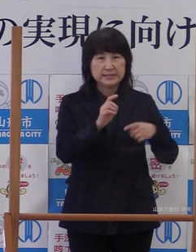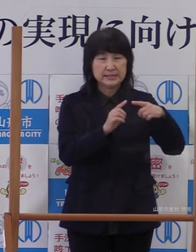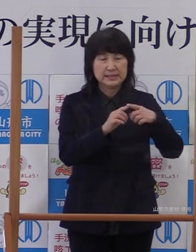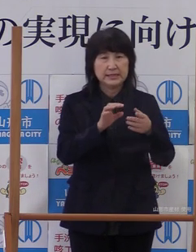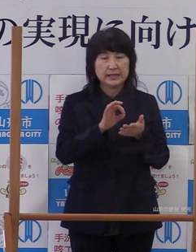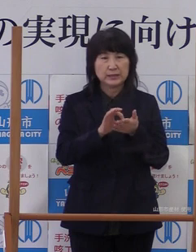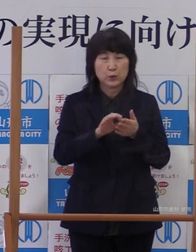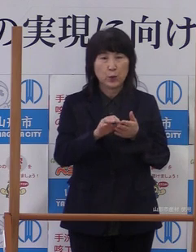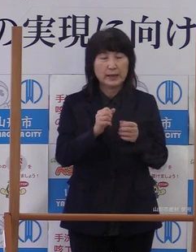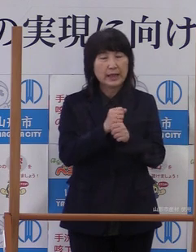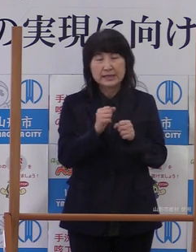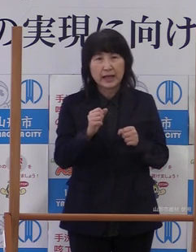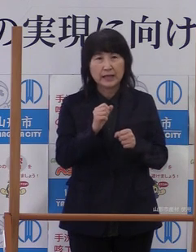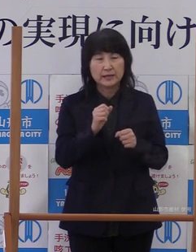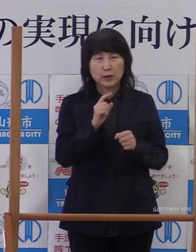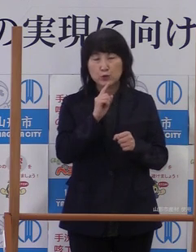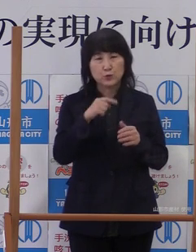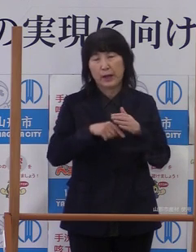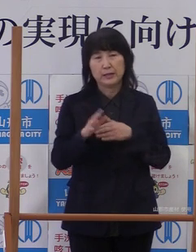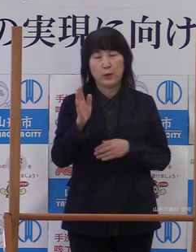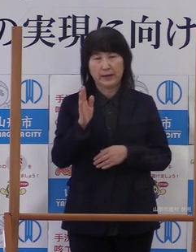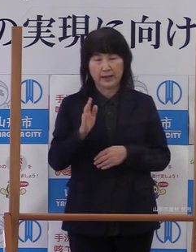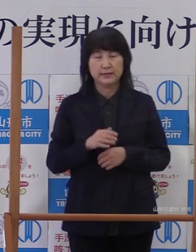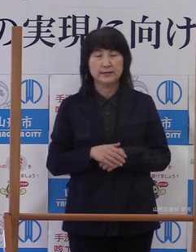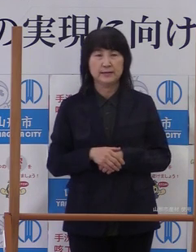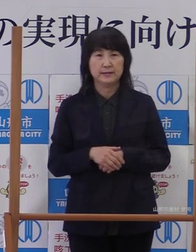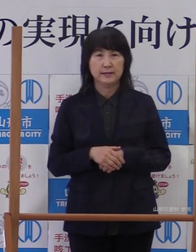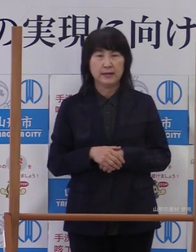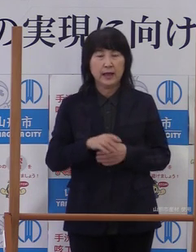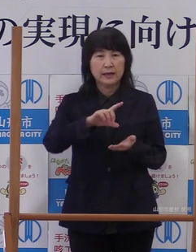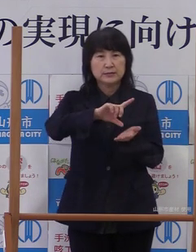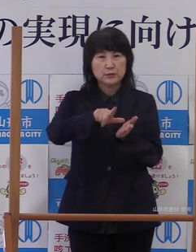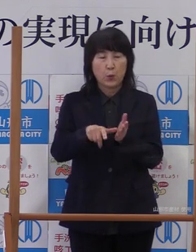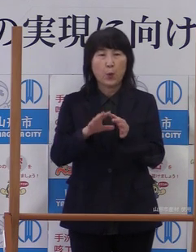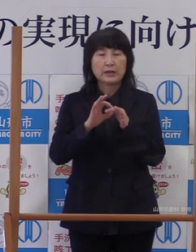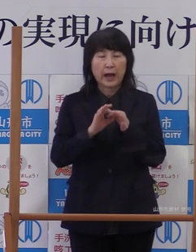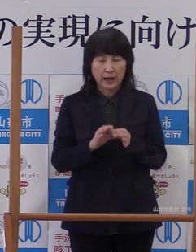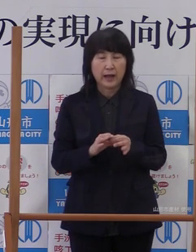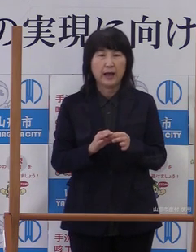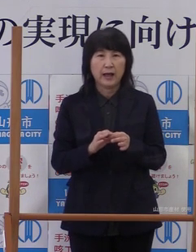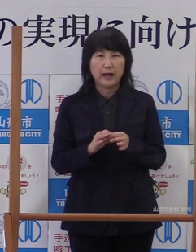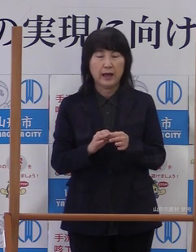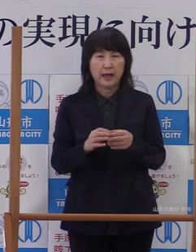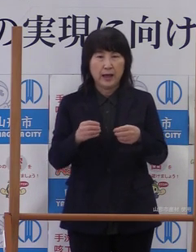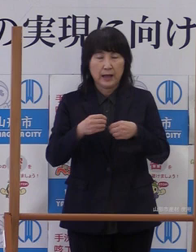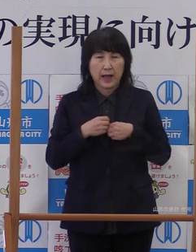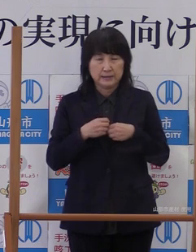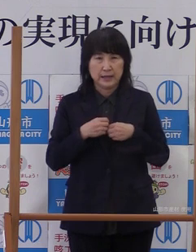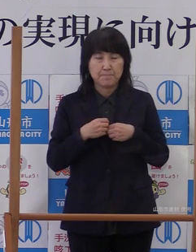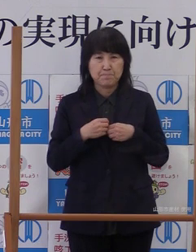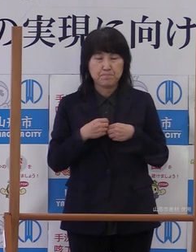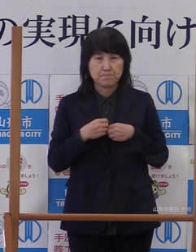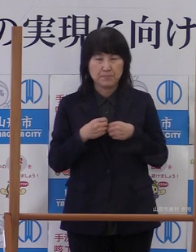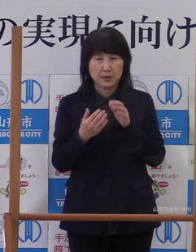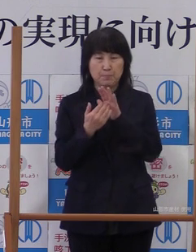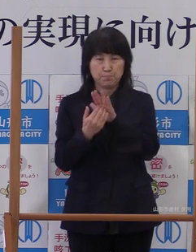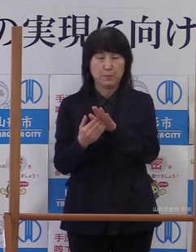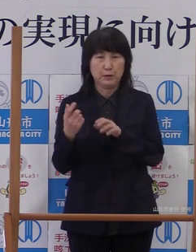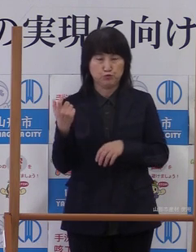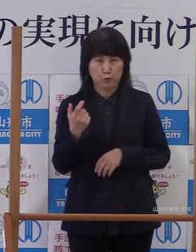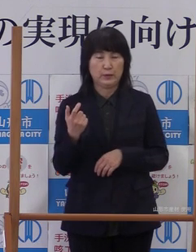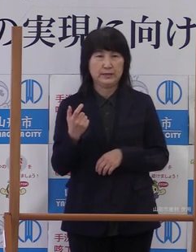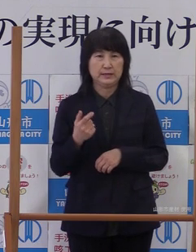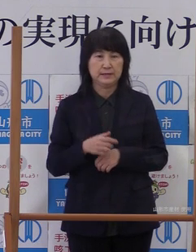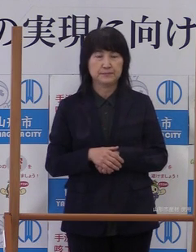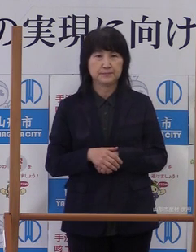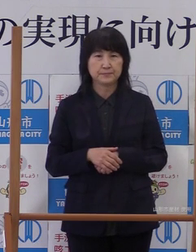とか、そういうことではいけないというふうに思いますし、地方だからこそ感染症にも強いと、現時点におい